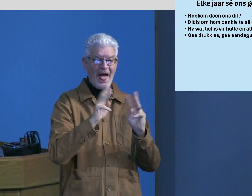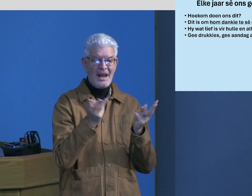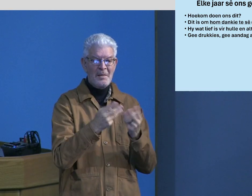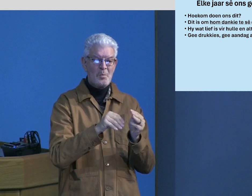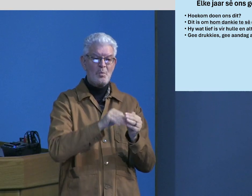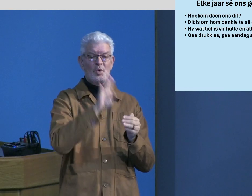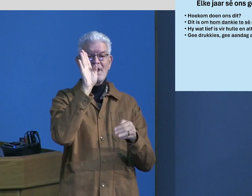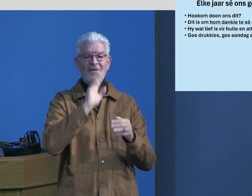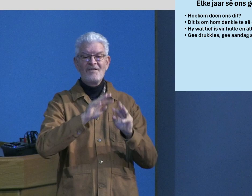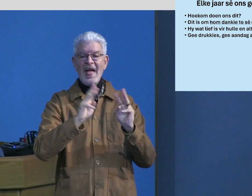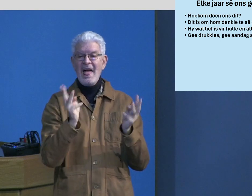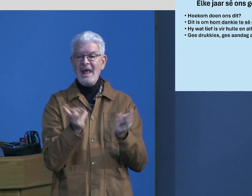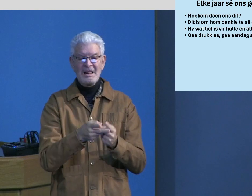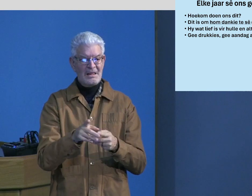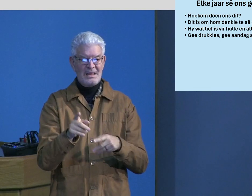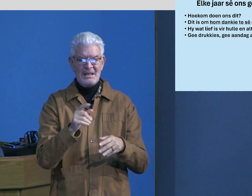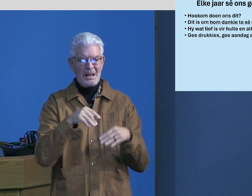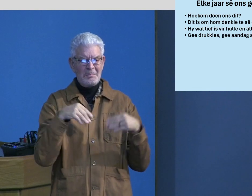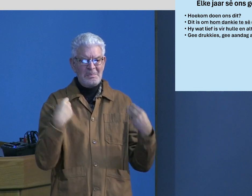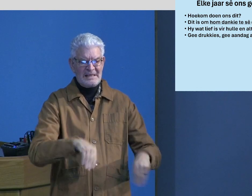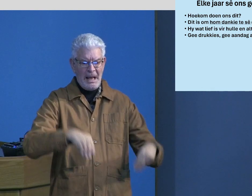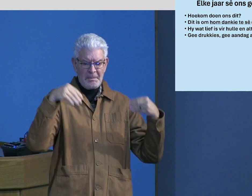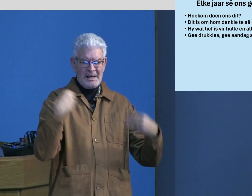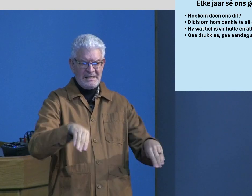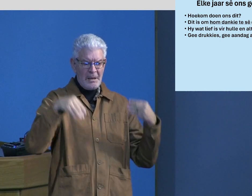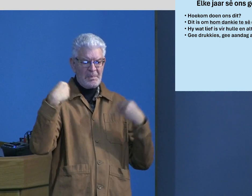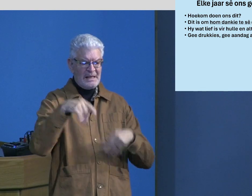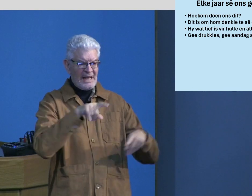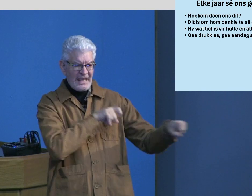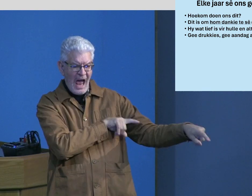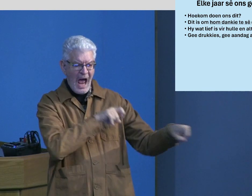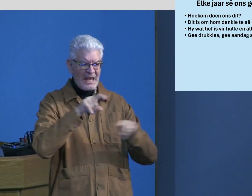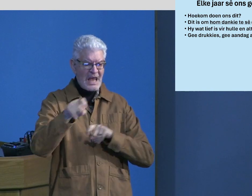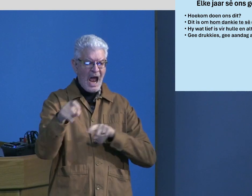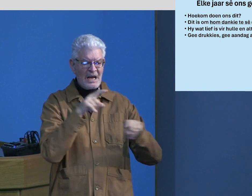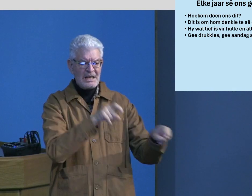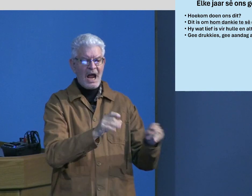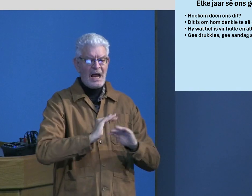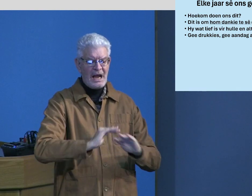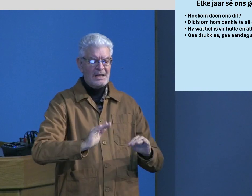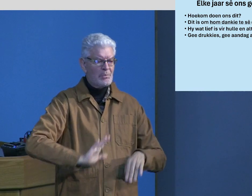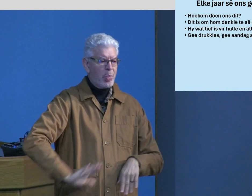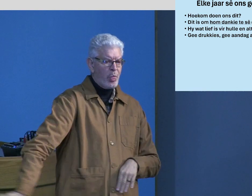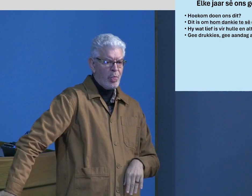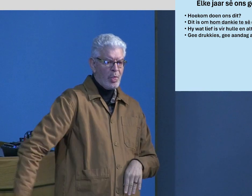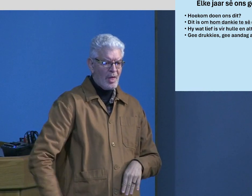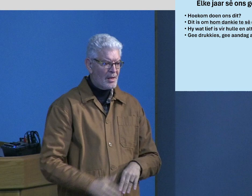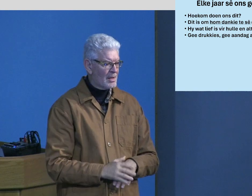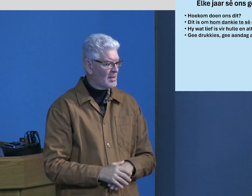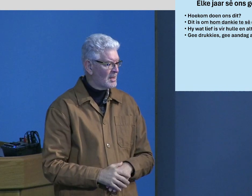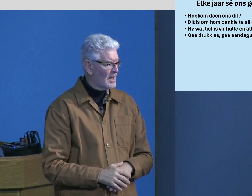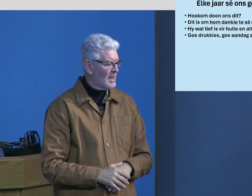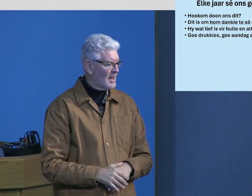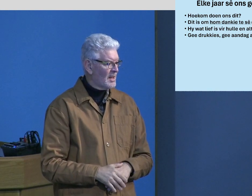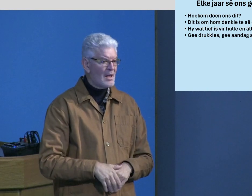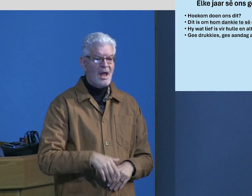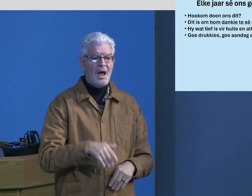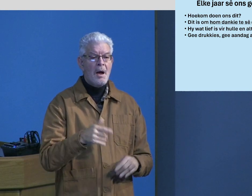Want vandag is daar, in ons moderne wêreld, is hulle so besig en dis 'n gejaagde wêreld en die kinders word agterweë